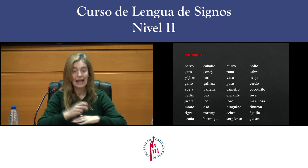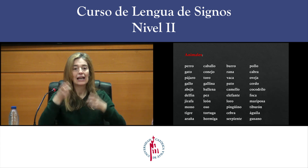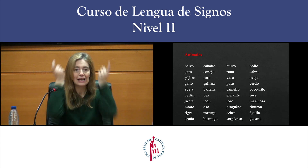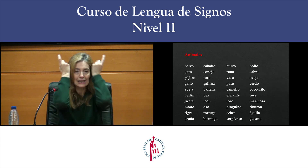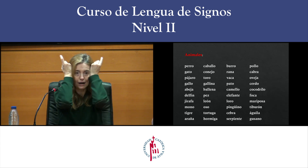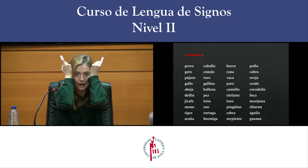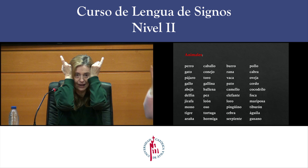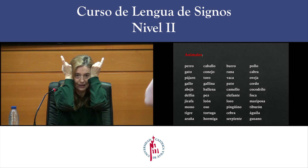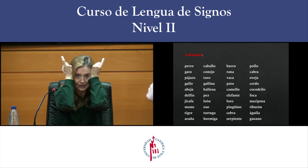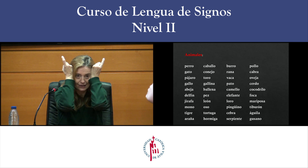cabra